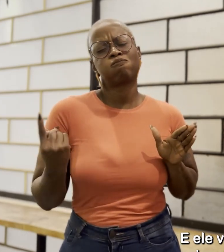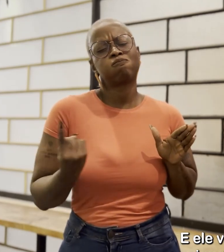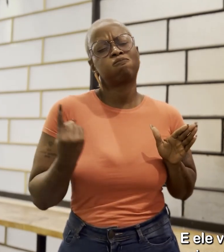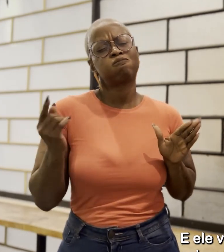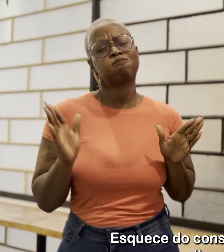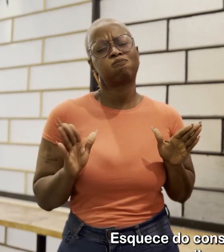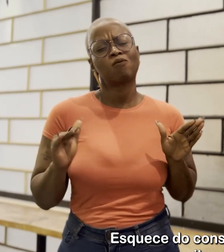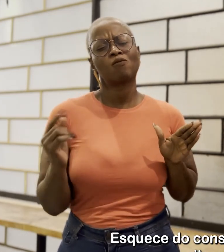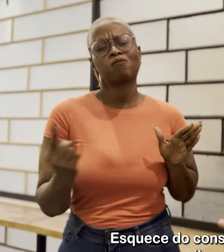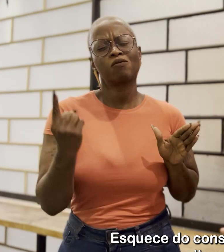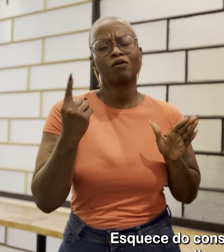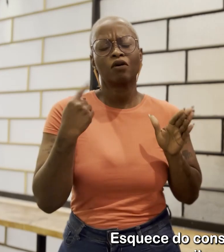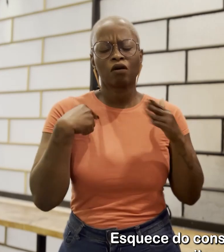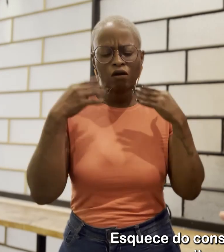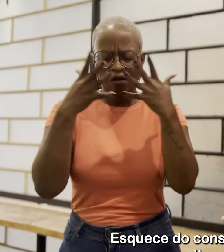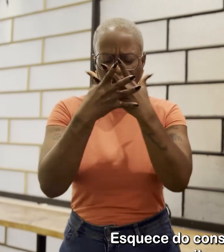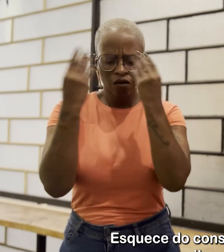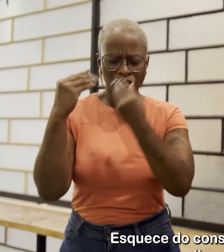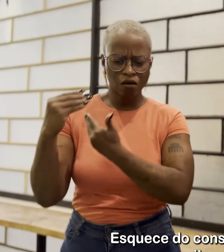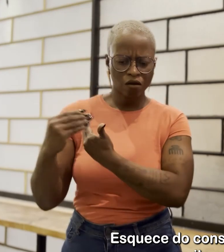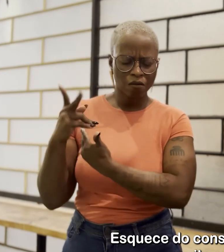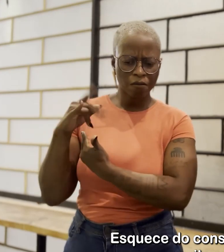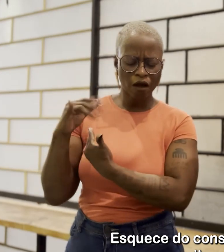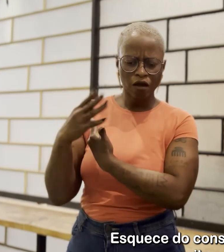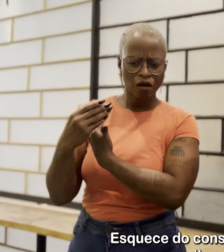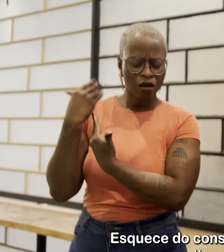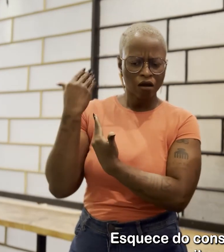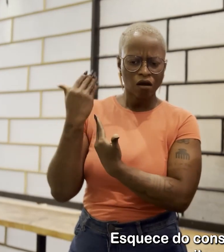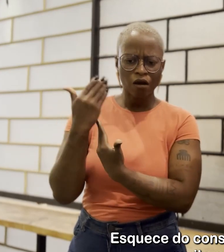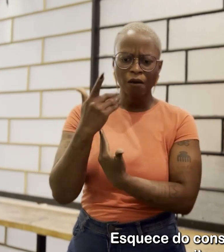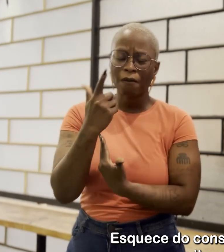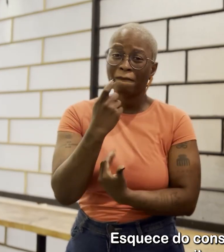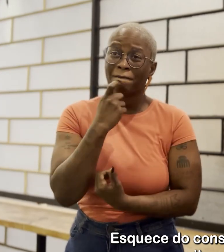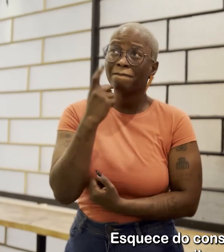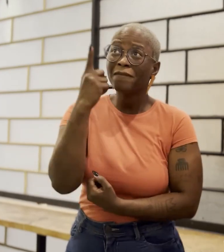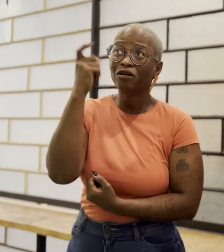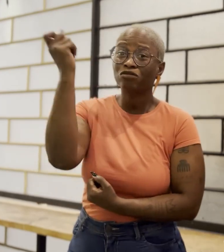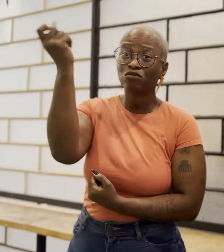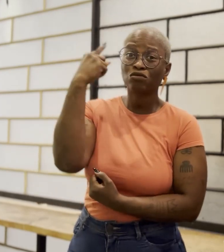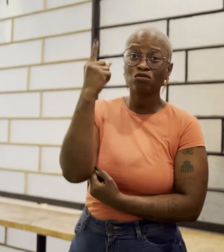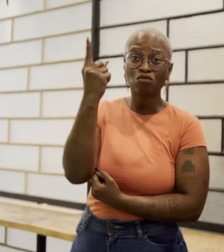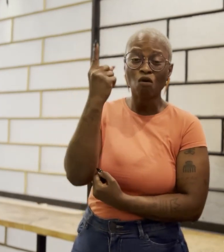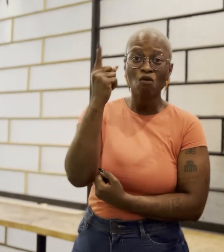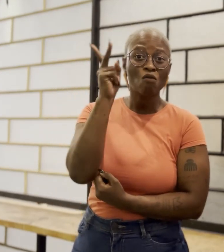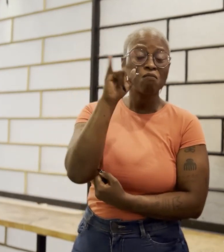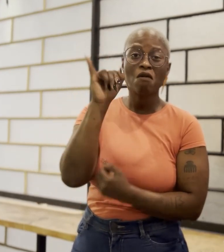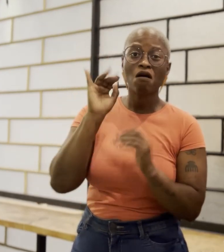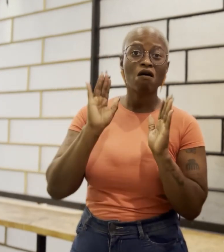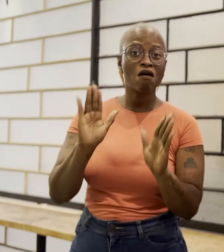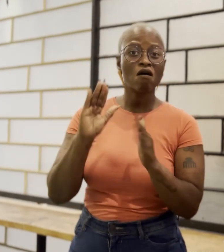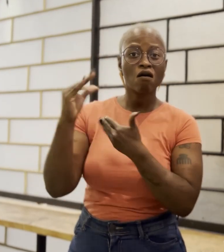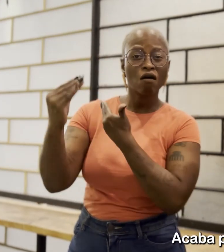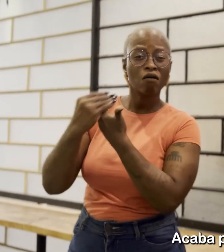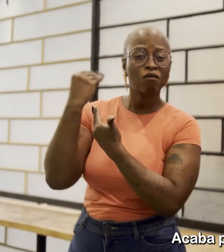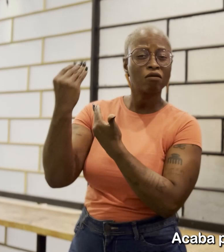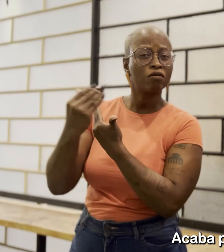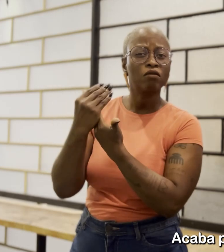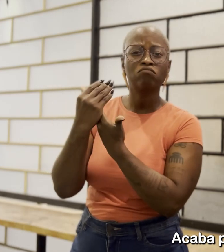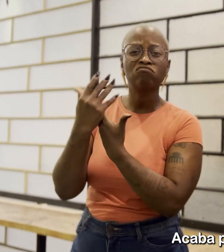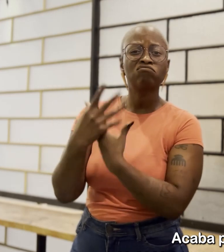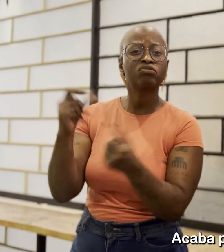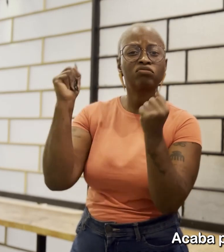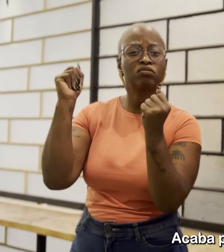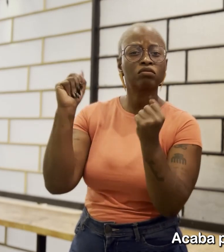muito alto, esquece do conselho de seu pai e chega muito próximo do sol. E o que o pai lhe falou acaba